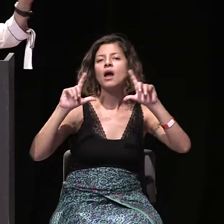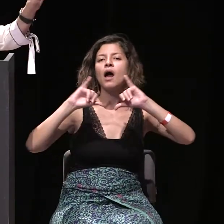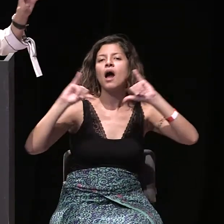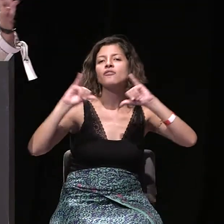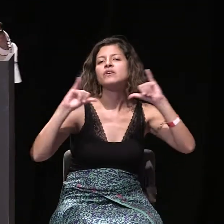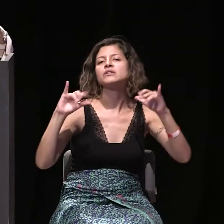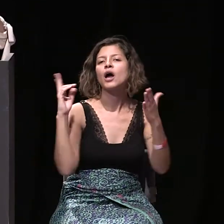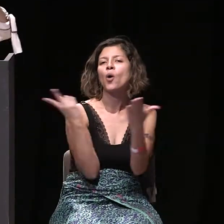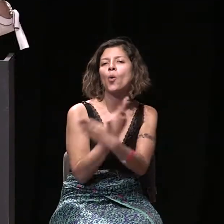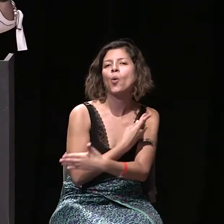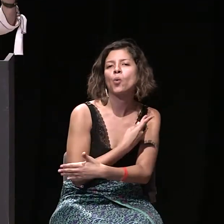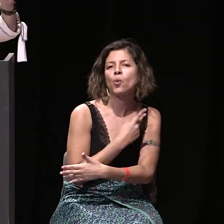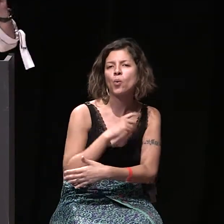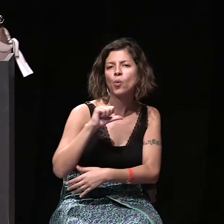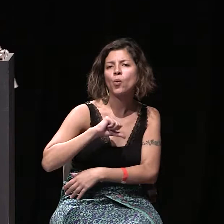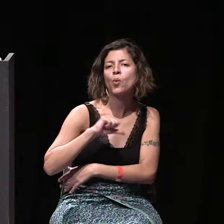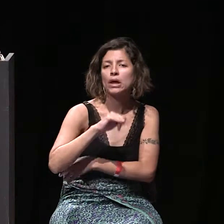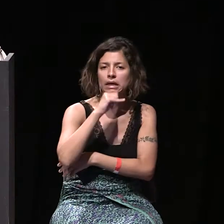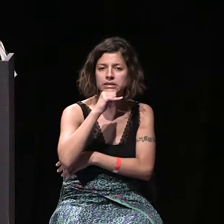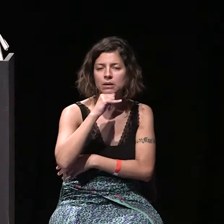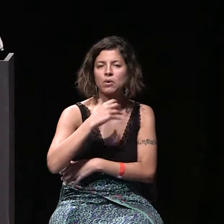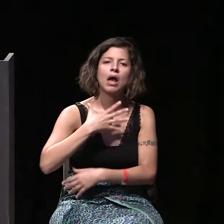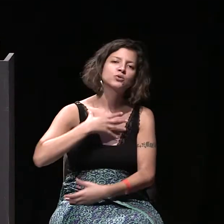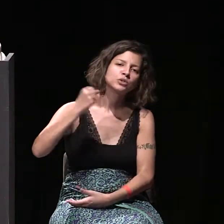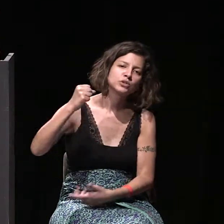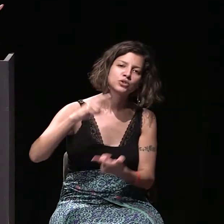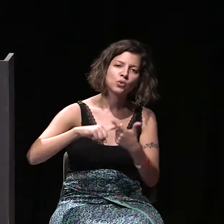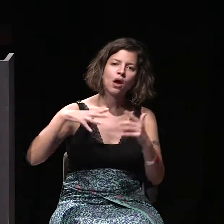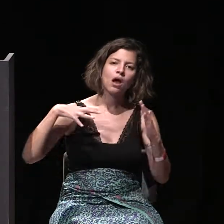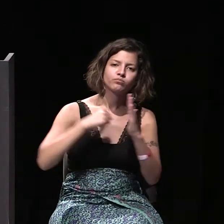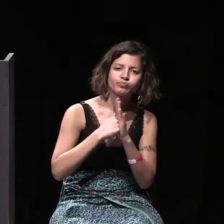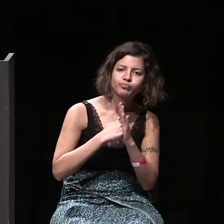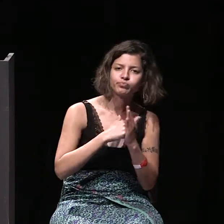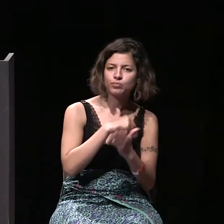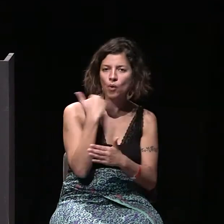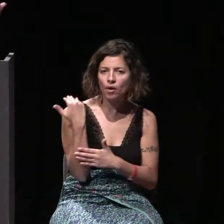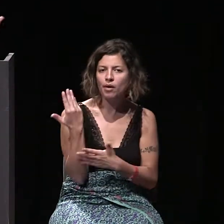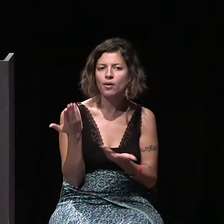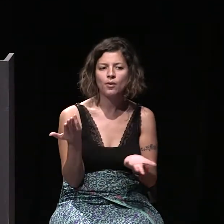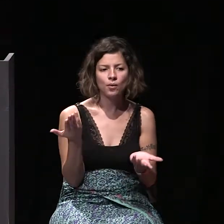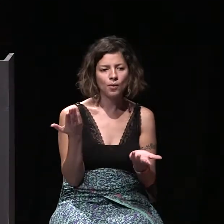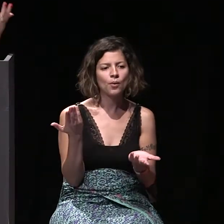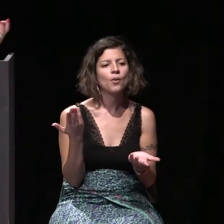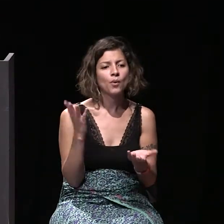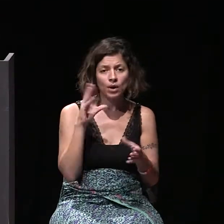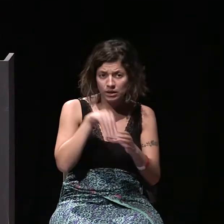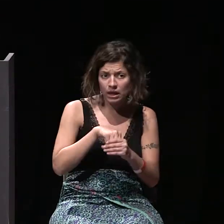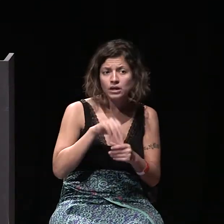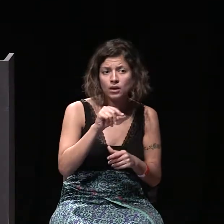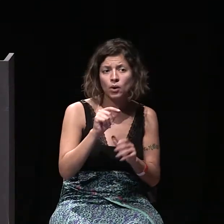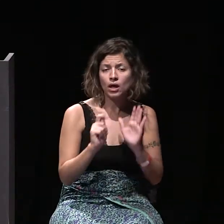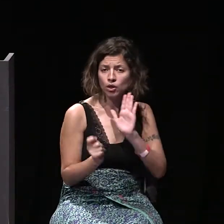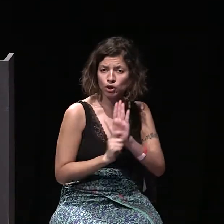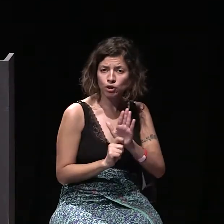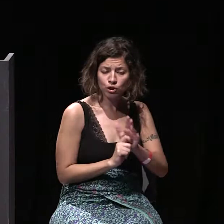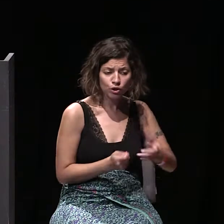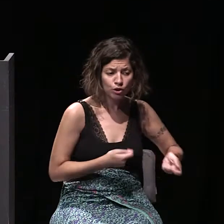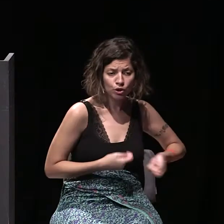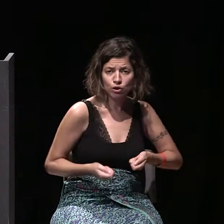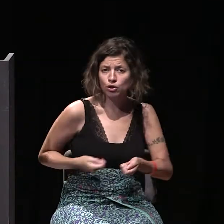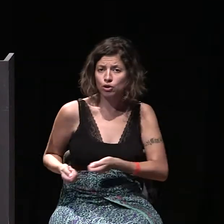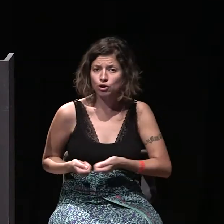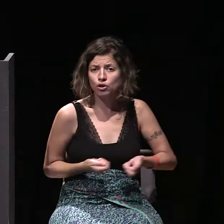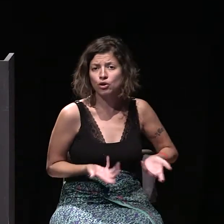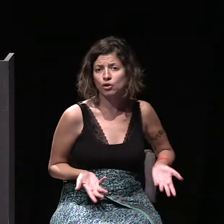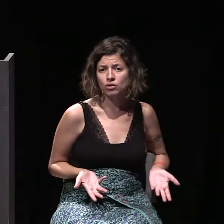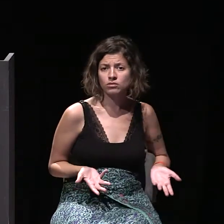de acidente, de suicídio, de estarem colocados dentro do tráfico de drogas. Então,